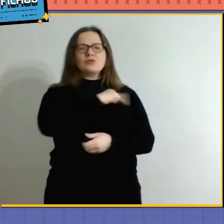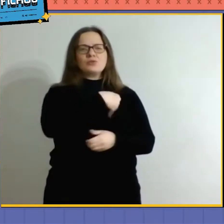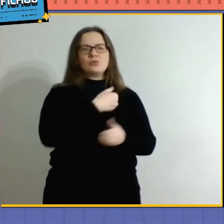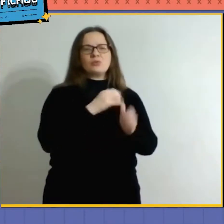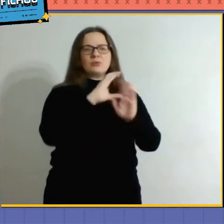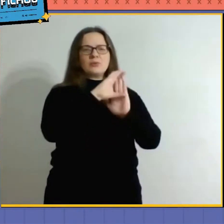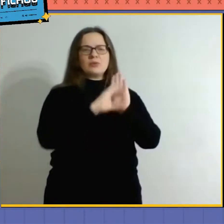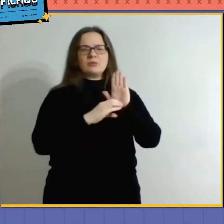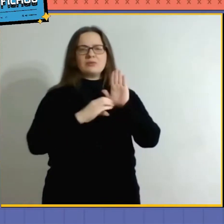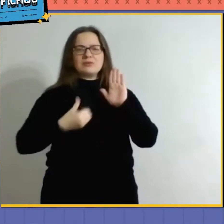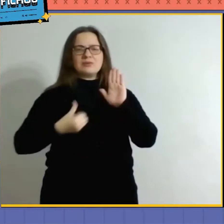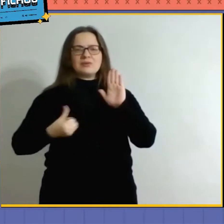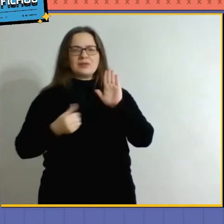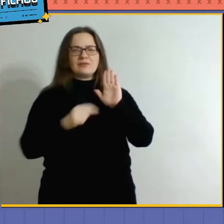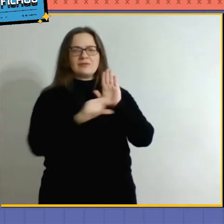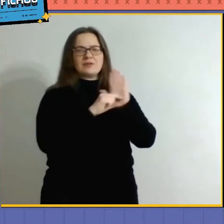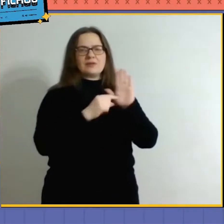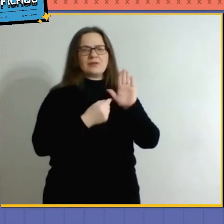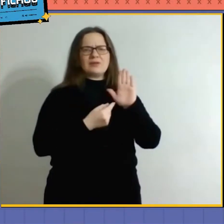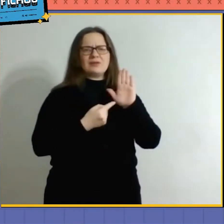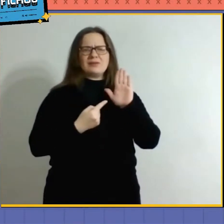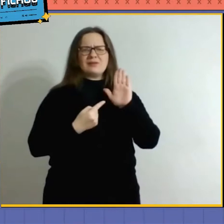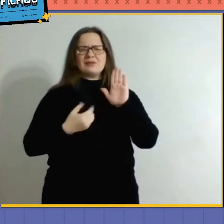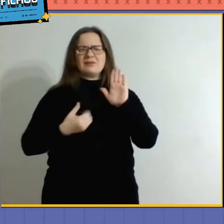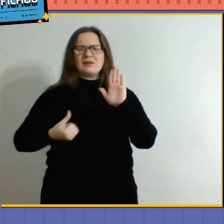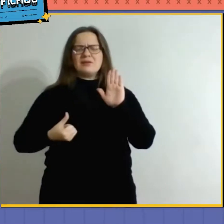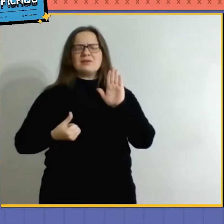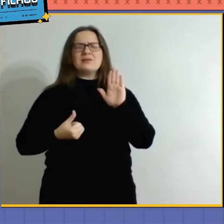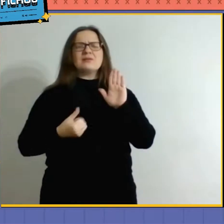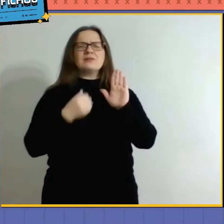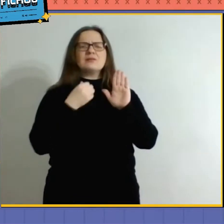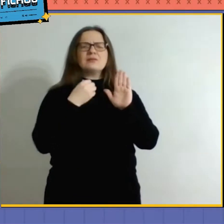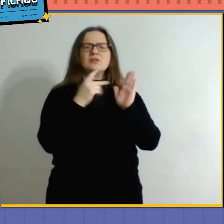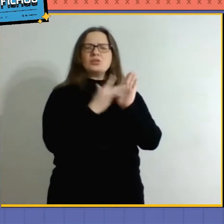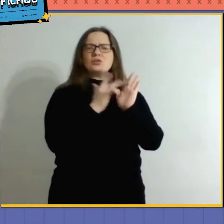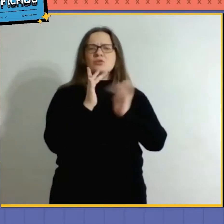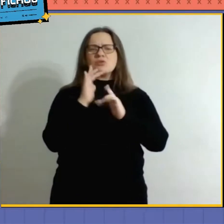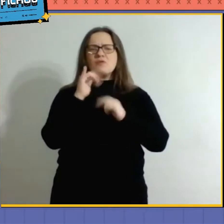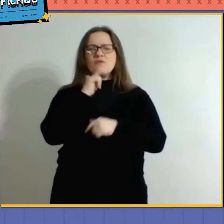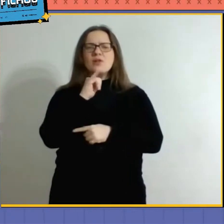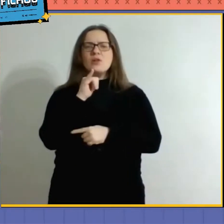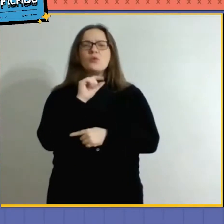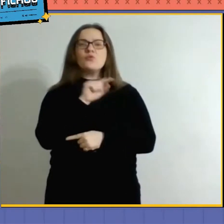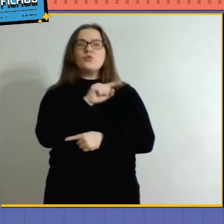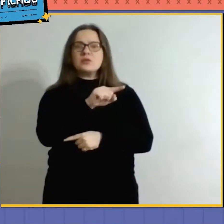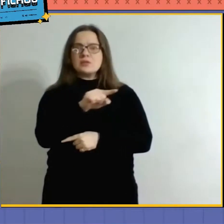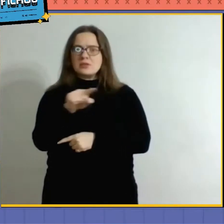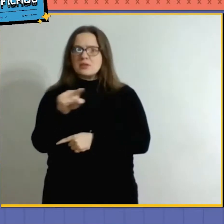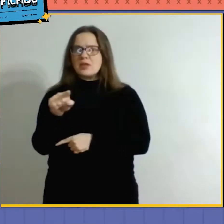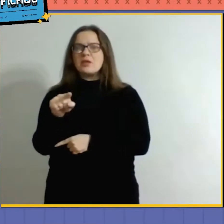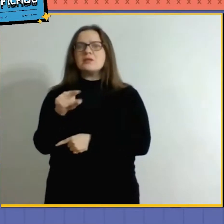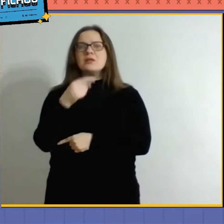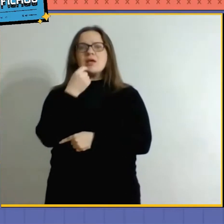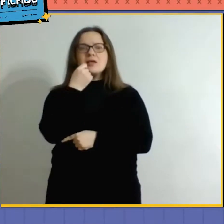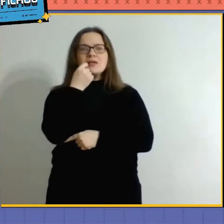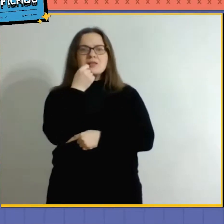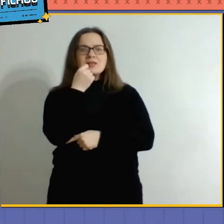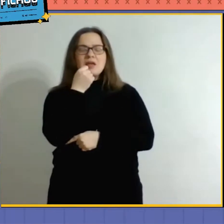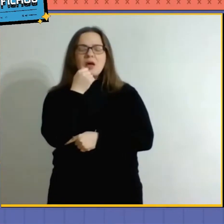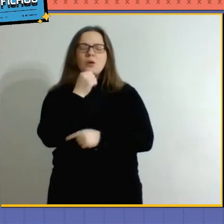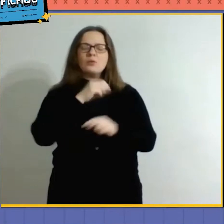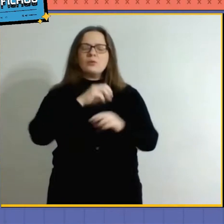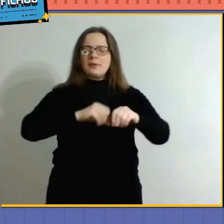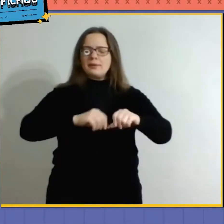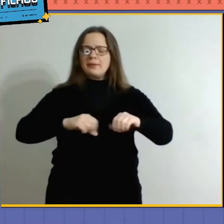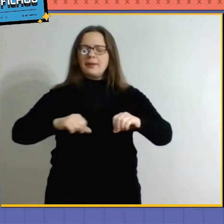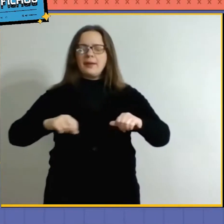olha esse é o Senhor Jesus falando vocês são o sal da terra Ora se